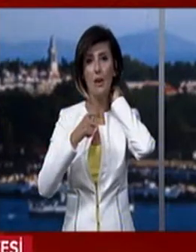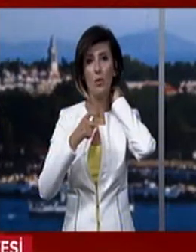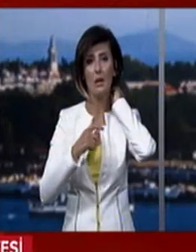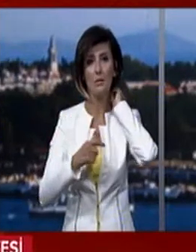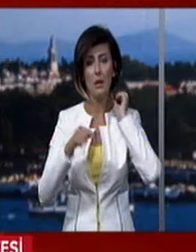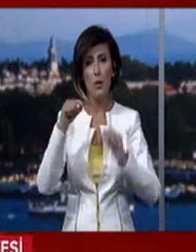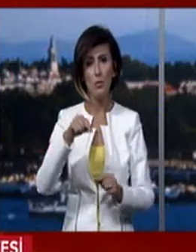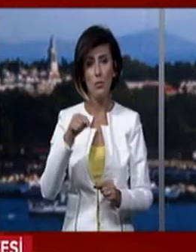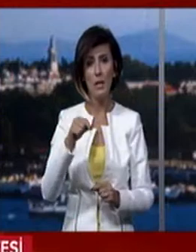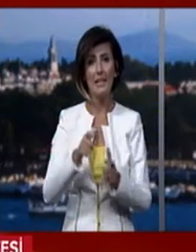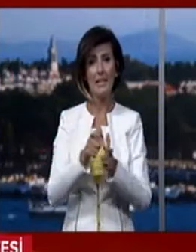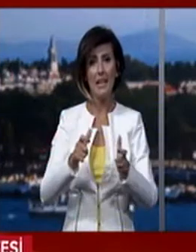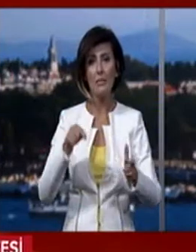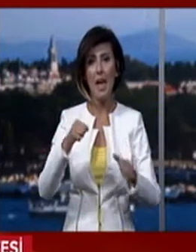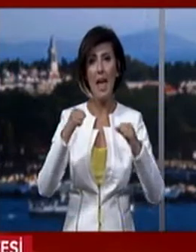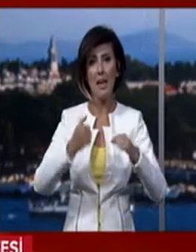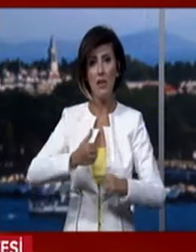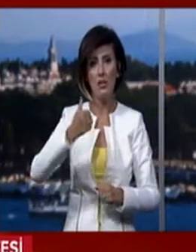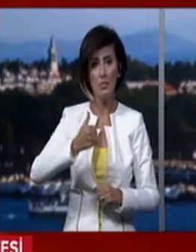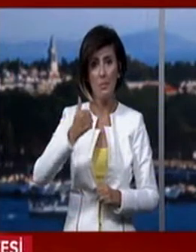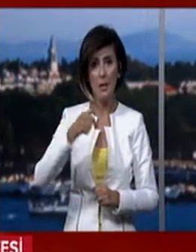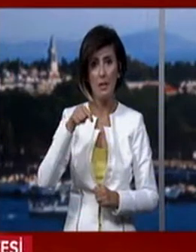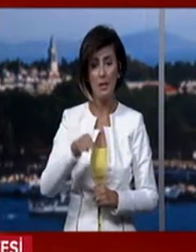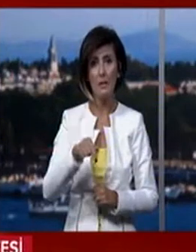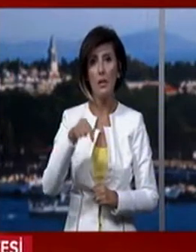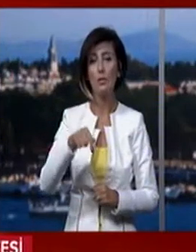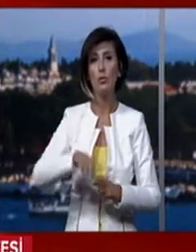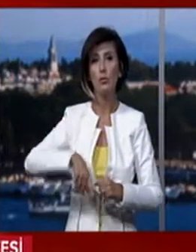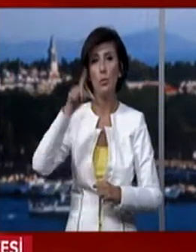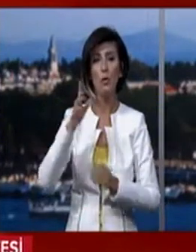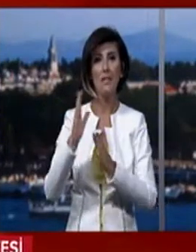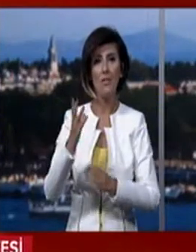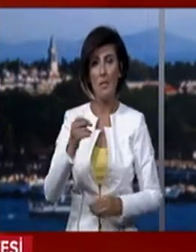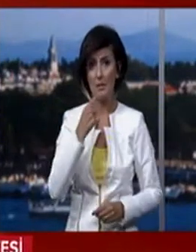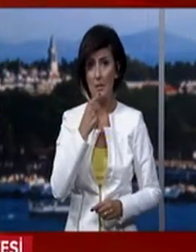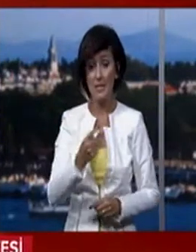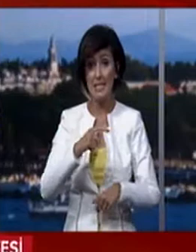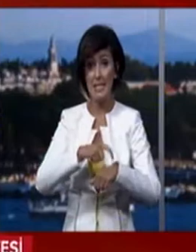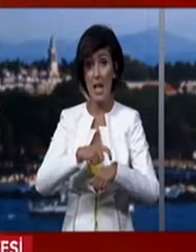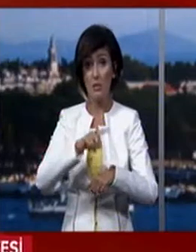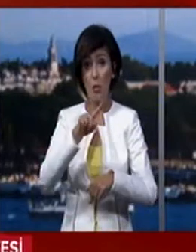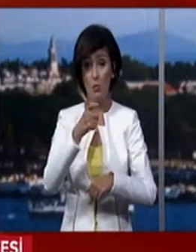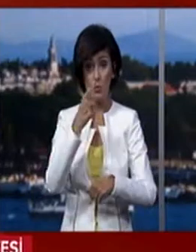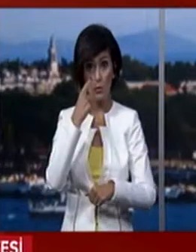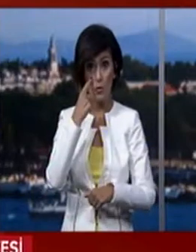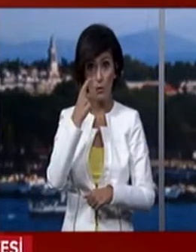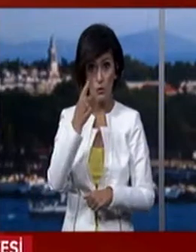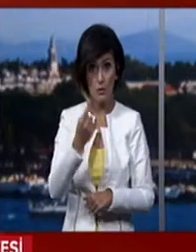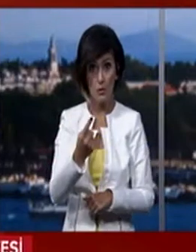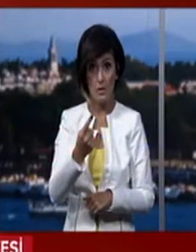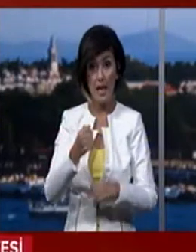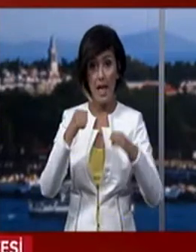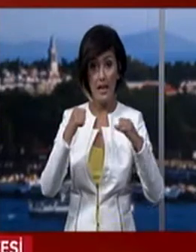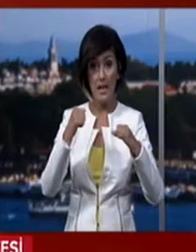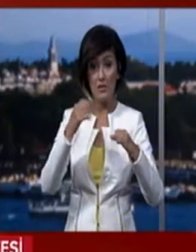Erdoğan. Buradaki görüşmelerin, enerji bakanları görüşmelerini gün boyunca devam edeceğini belirtelim. Saatler 19'u gösterdiğinde ise Enerji